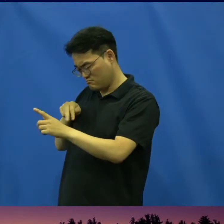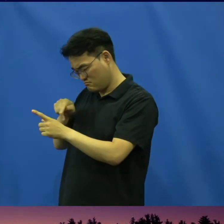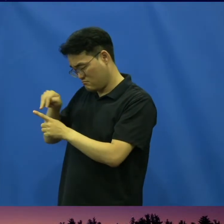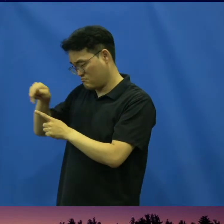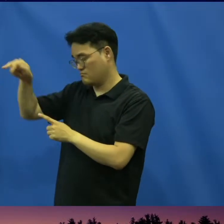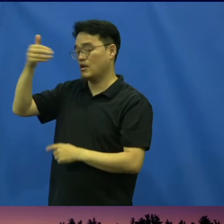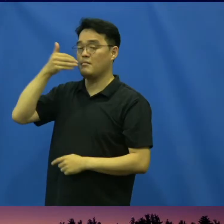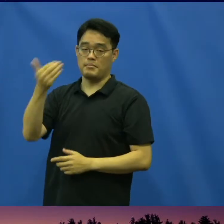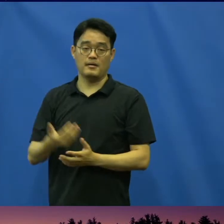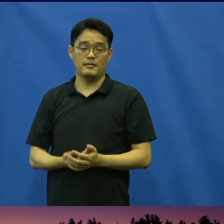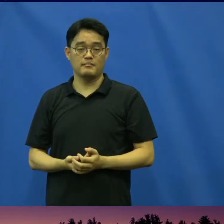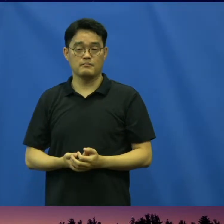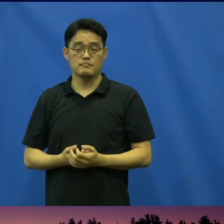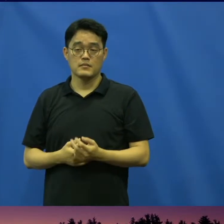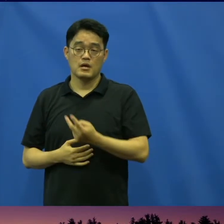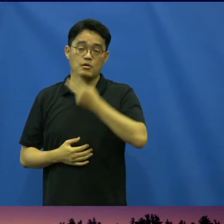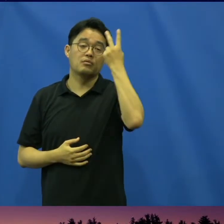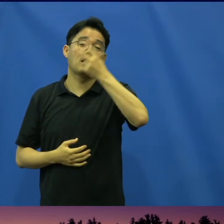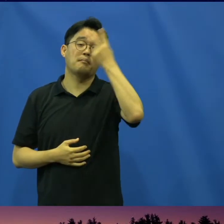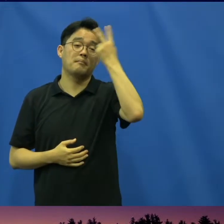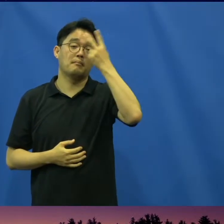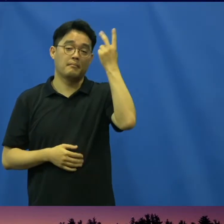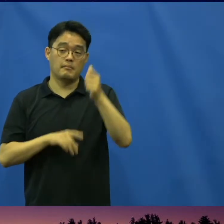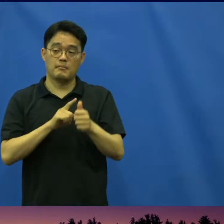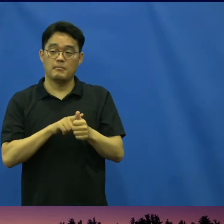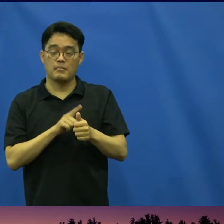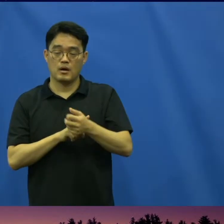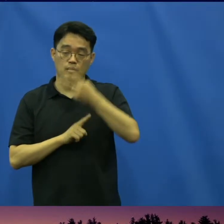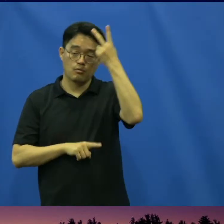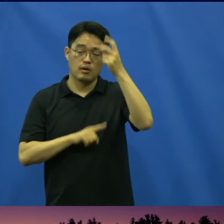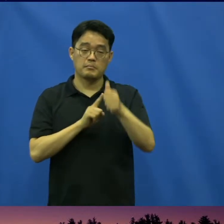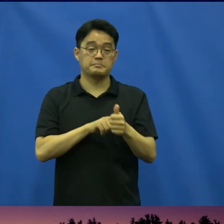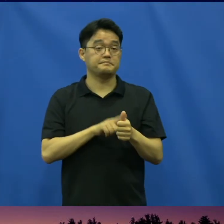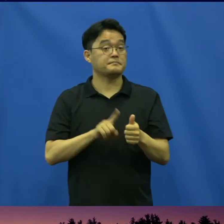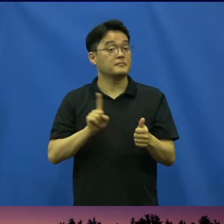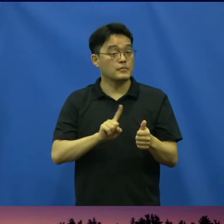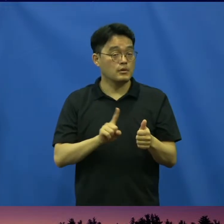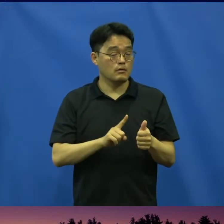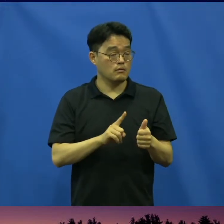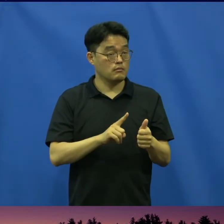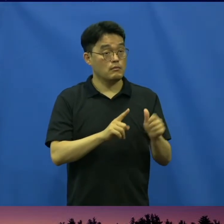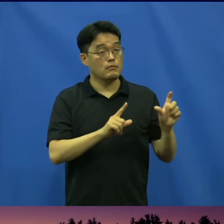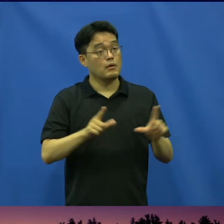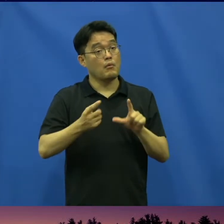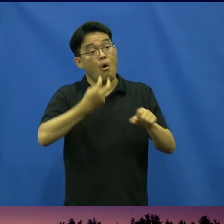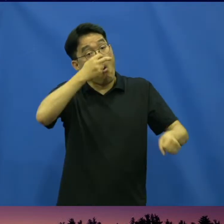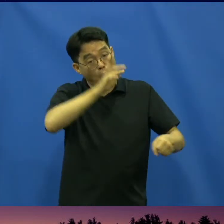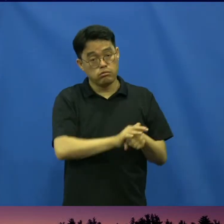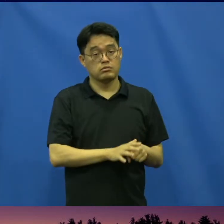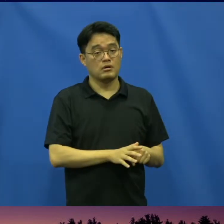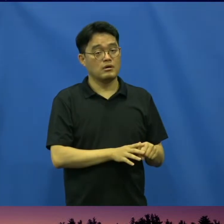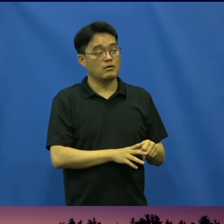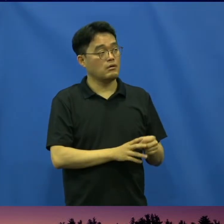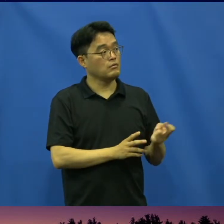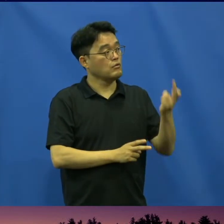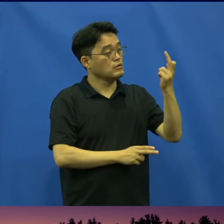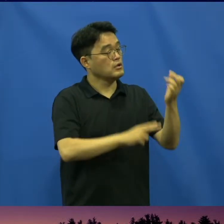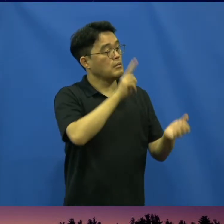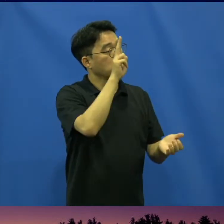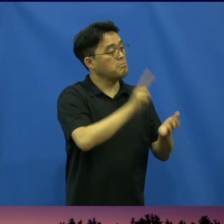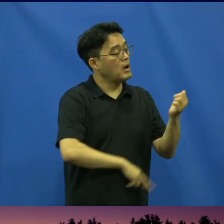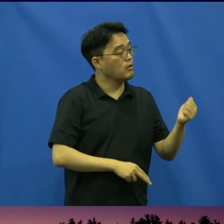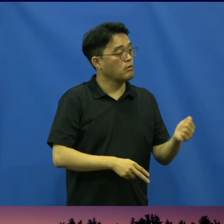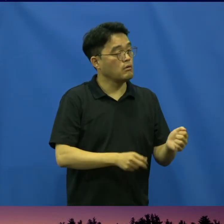인생에 고난이 막 밀려오는데 재해석이 되는 거예요. 하나님이 나를, 이 만민을